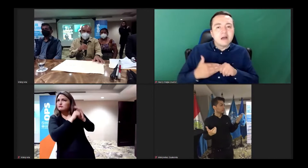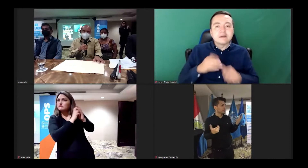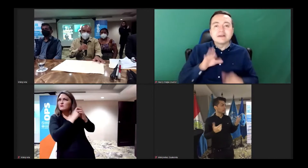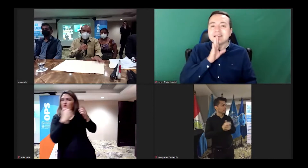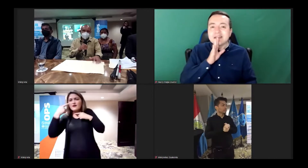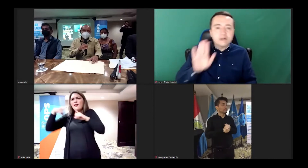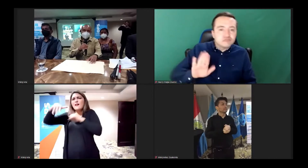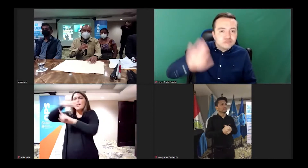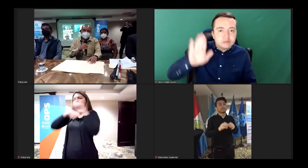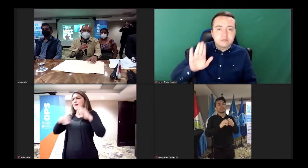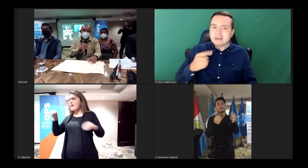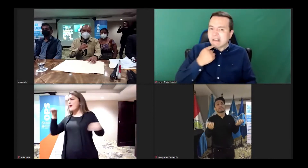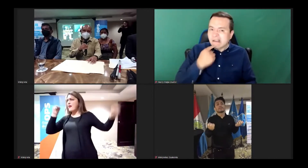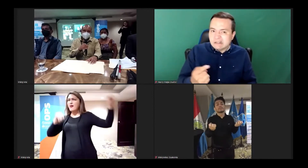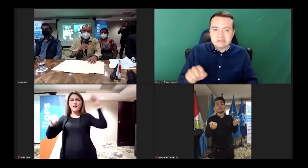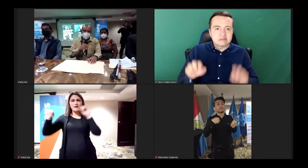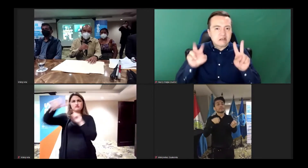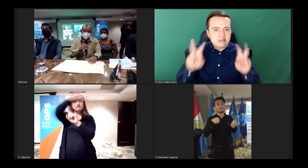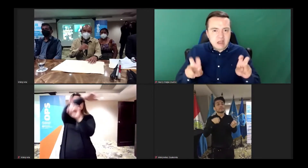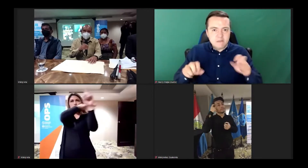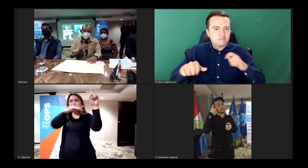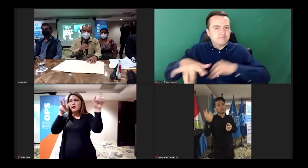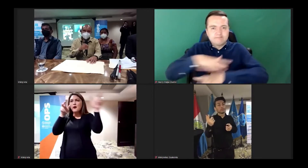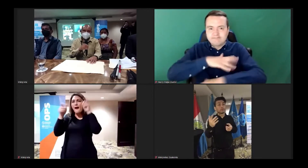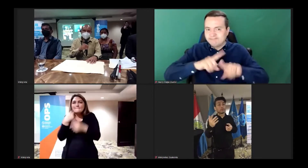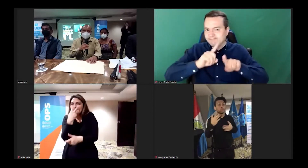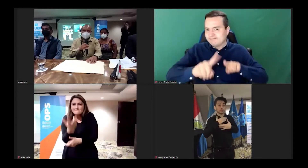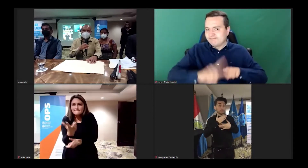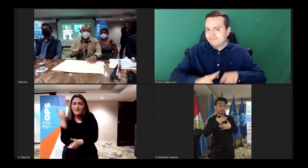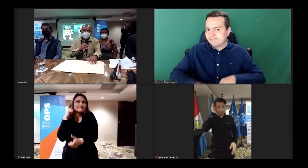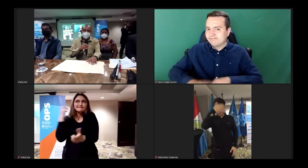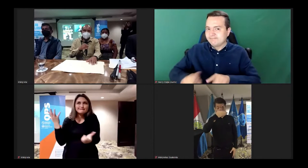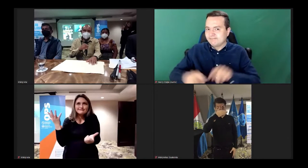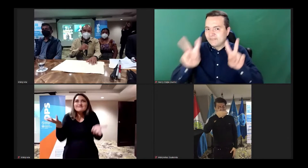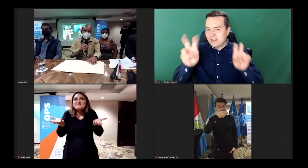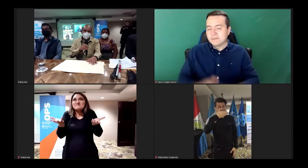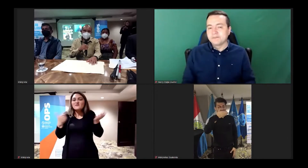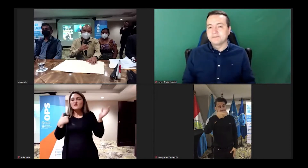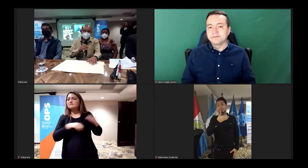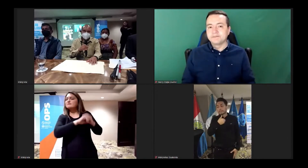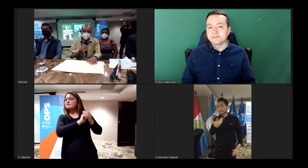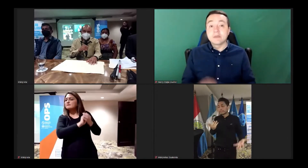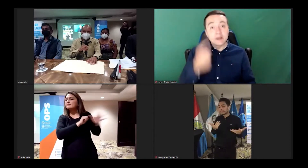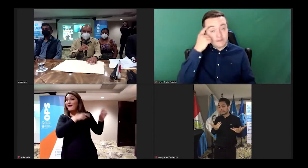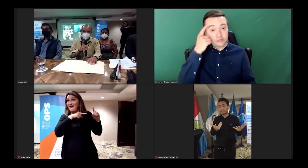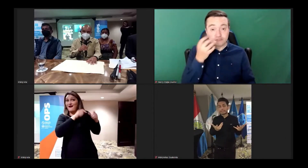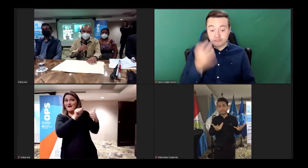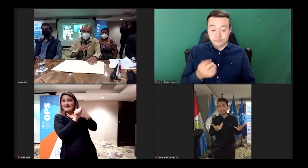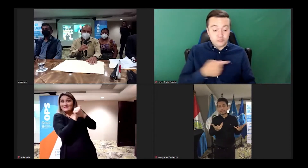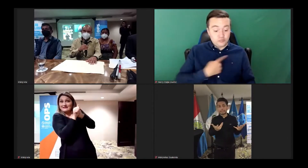Entonces, pienso que nosotros los sordos ciegos estamos ubicados justamente